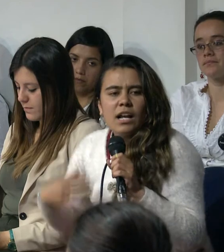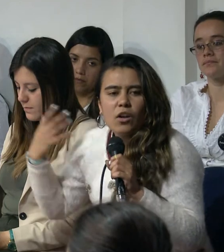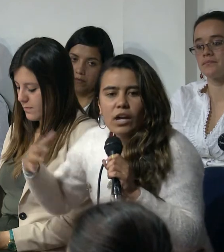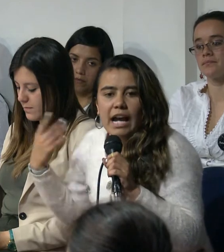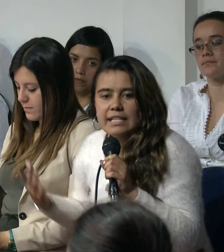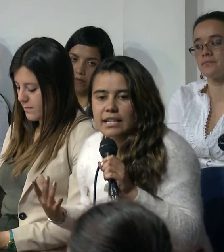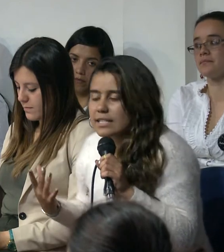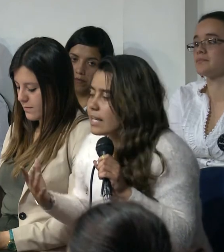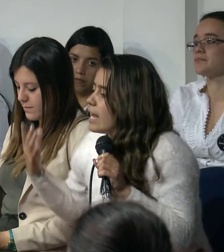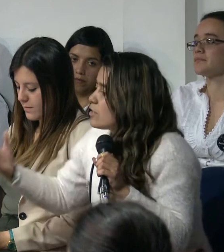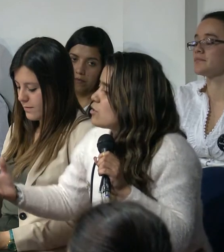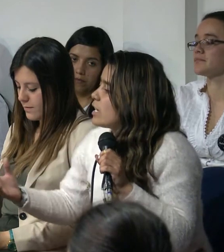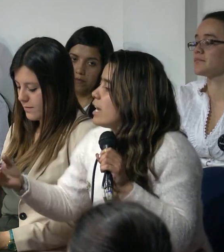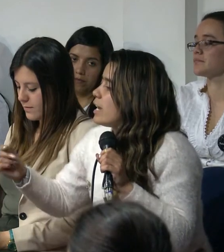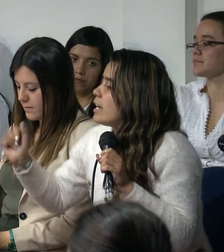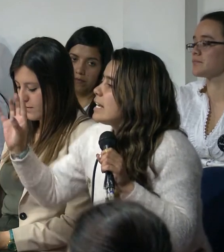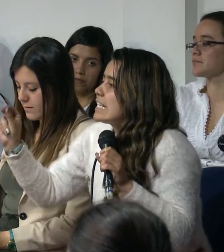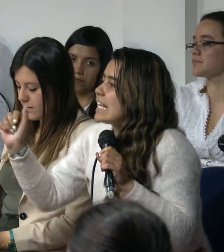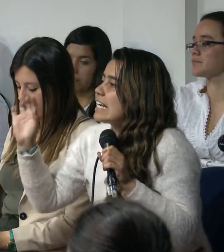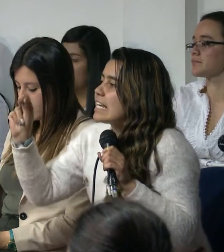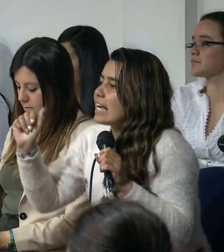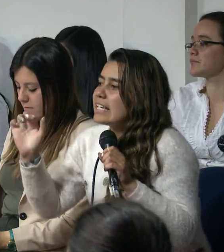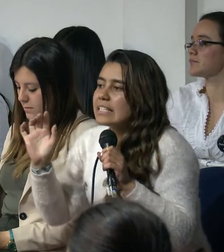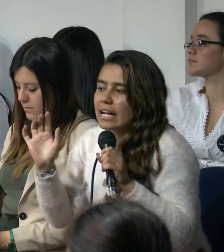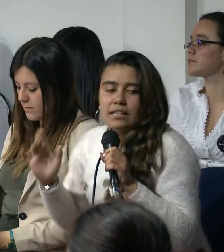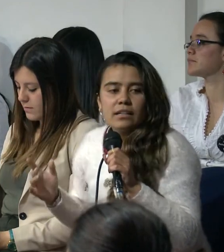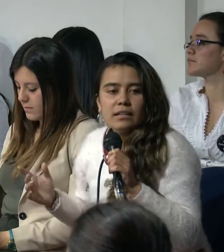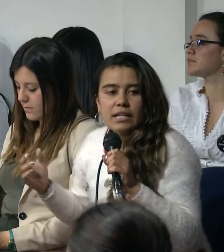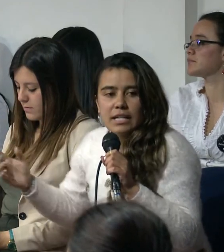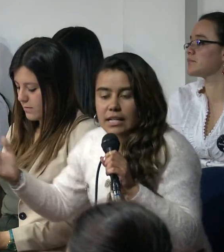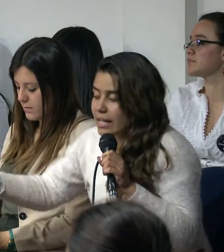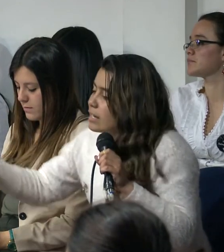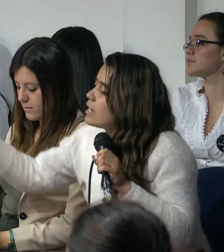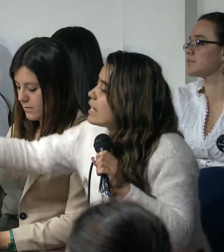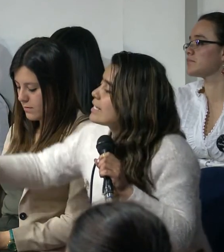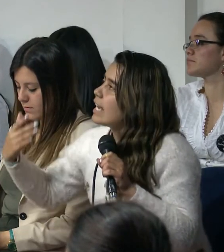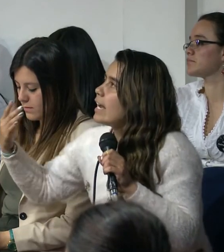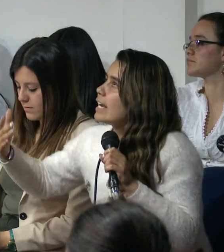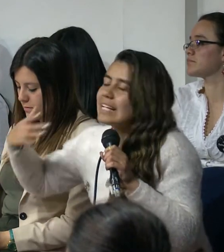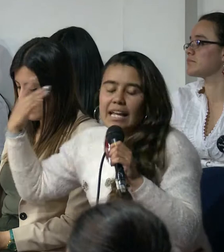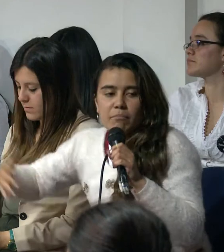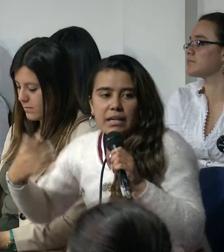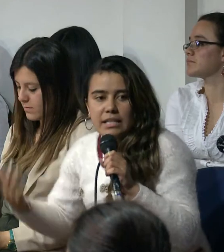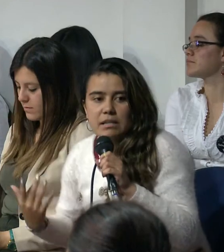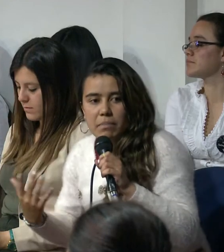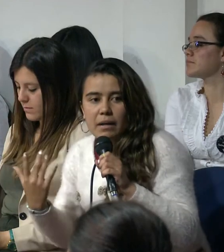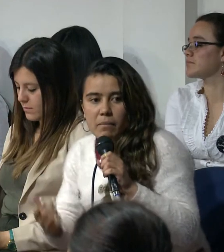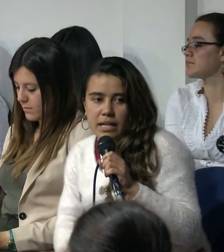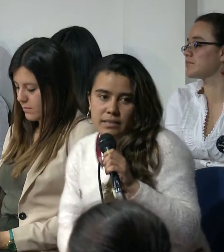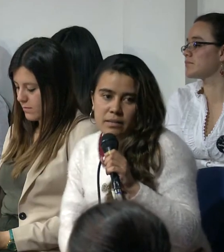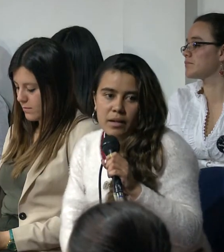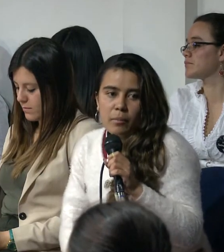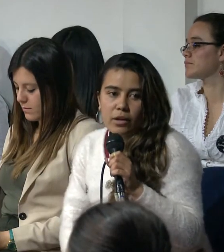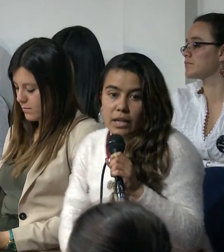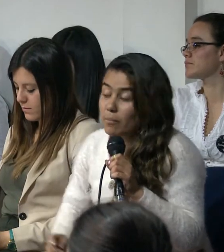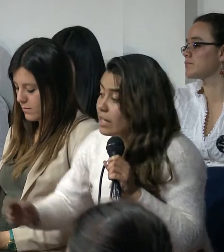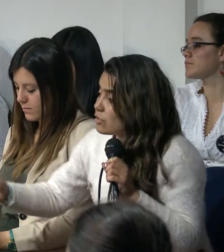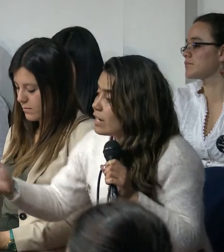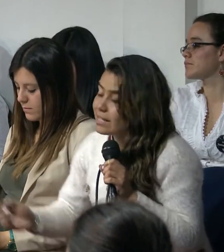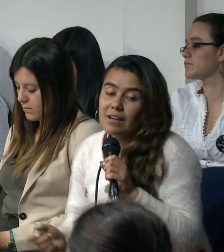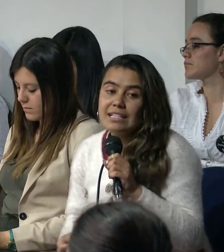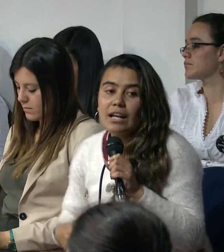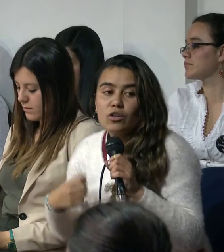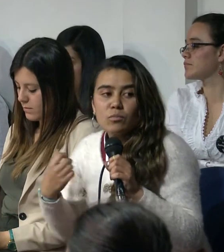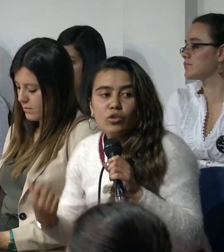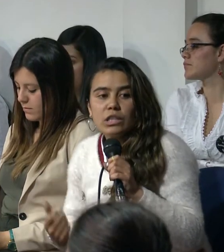actividades lo que hacen es que ellos se enriquezcan y quieran participar más. ¿Por qué? Porque